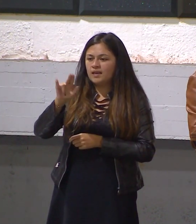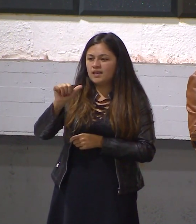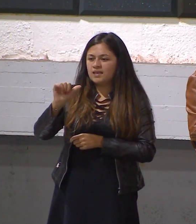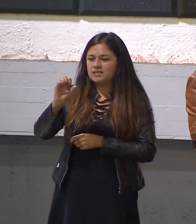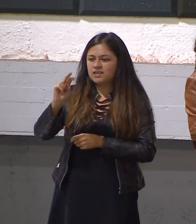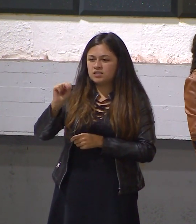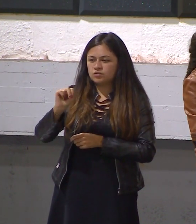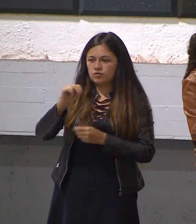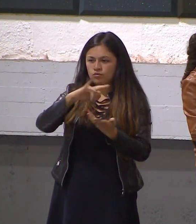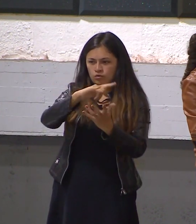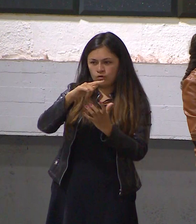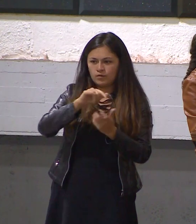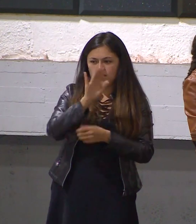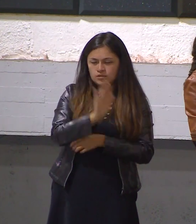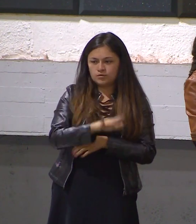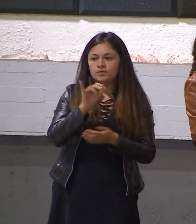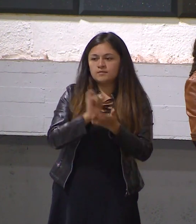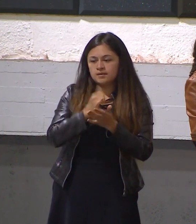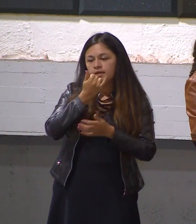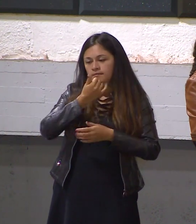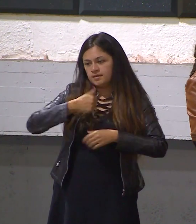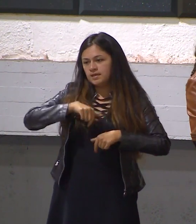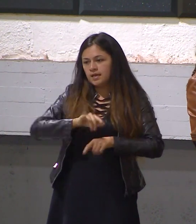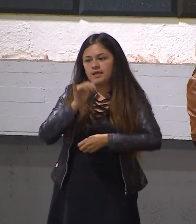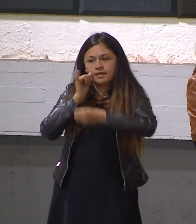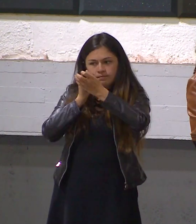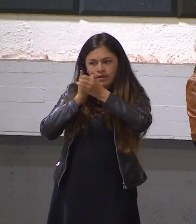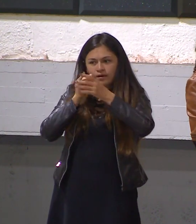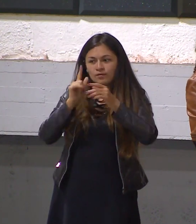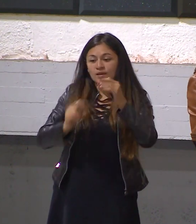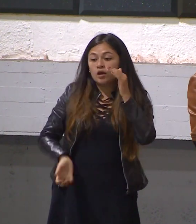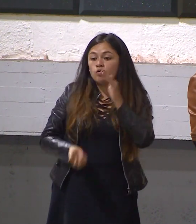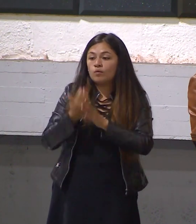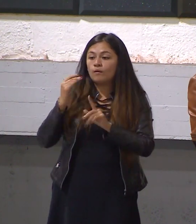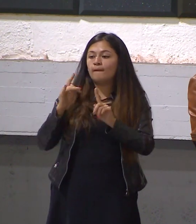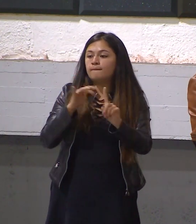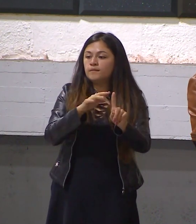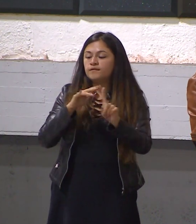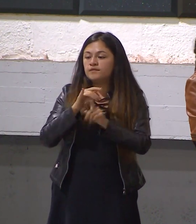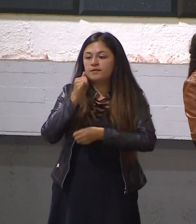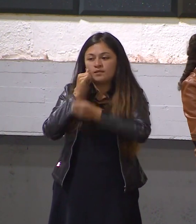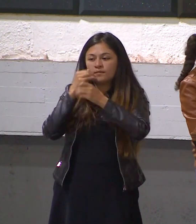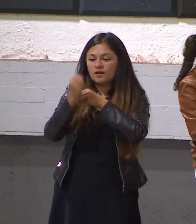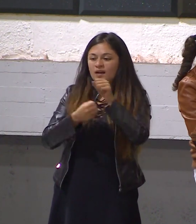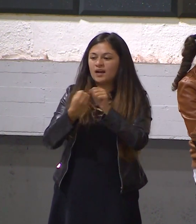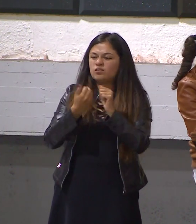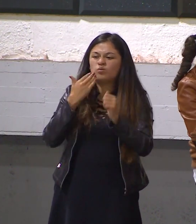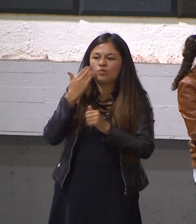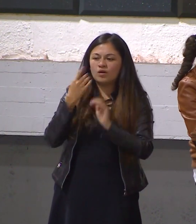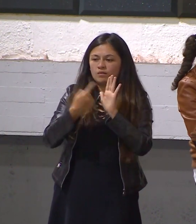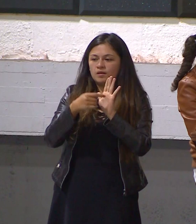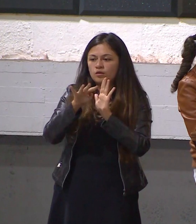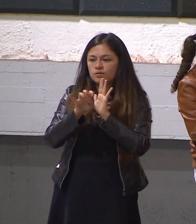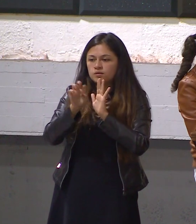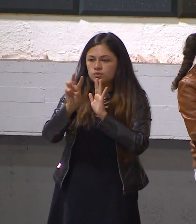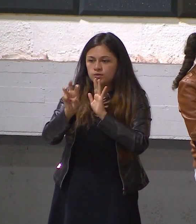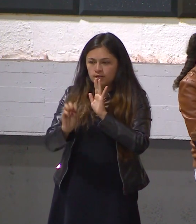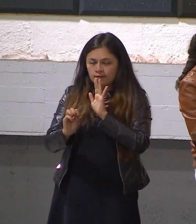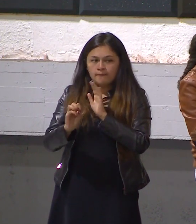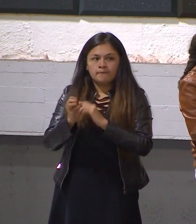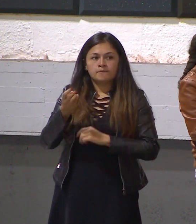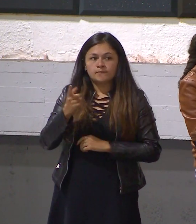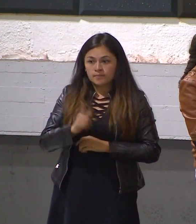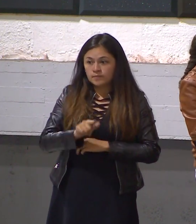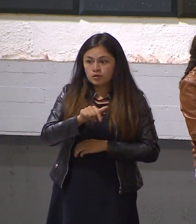que una de las grandes cosas que va a pasar en la pedagogía es el movimiento pedagógico mil 900 mil novecientos ochenta y el